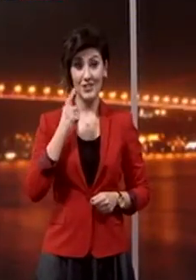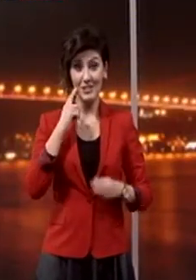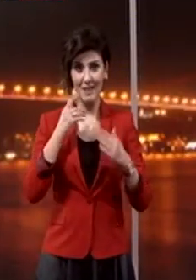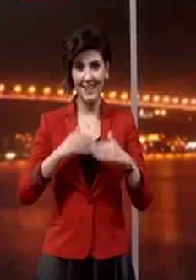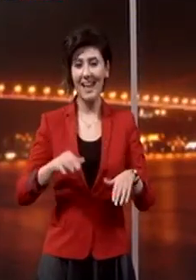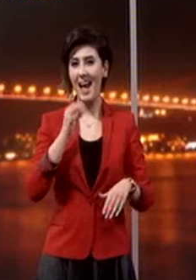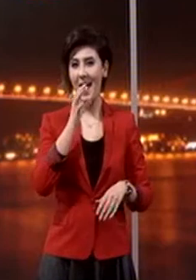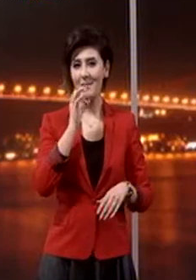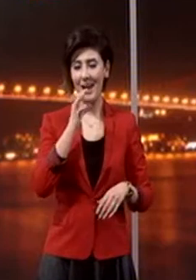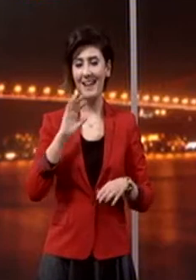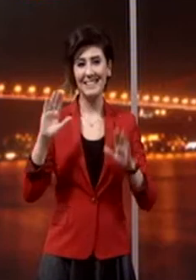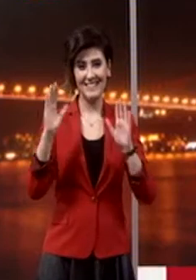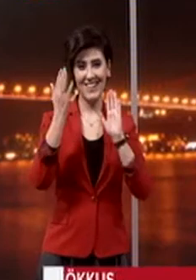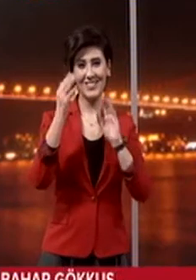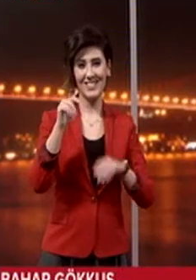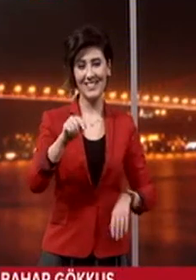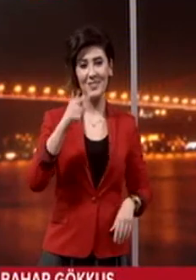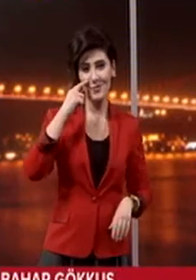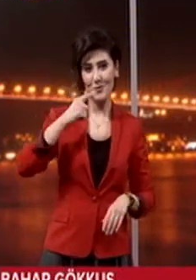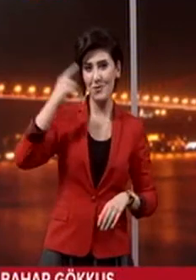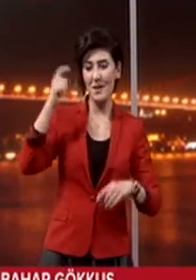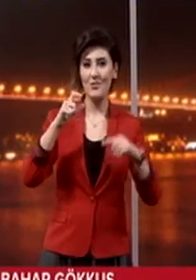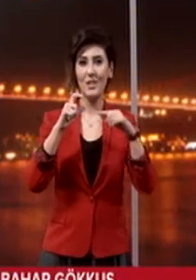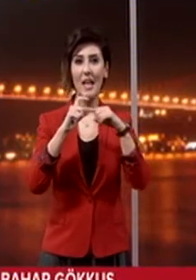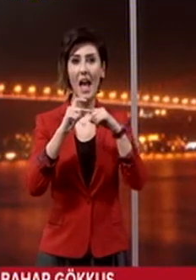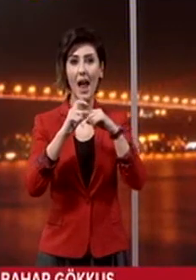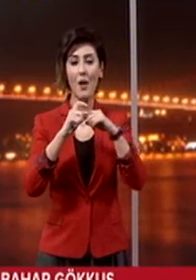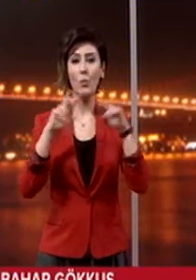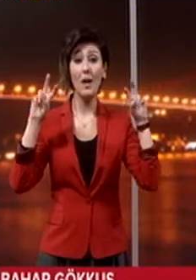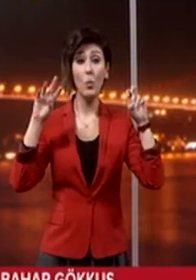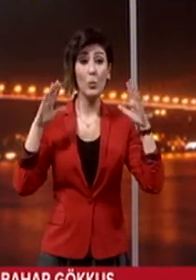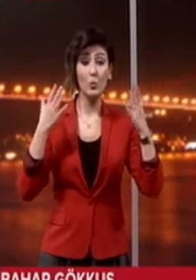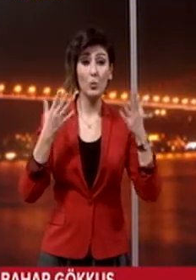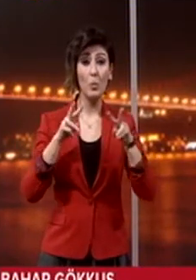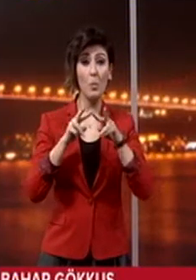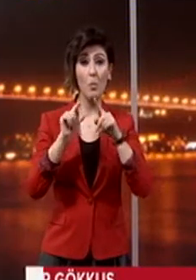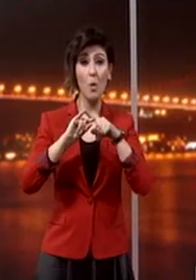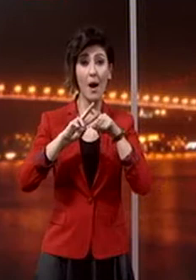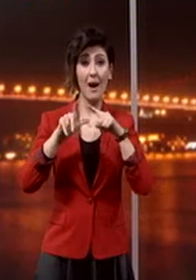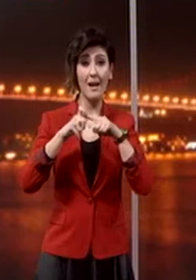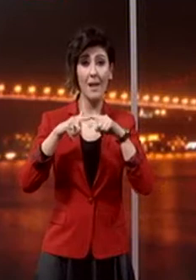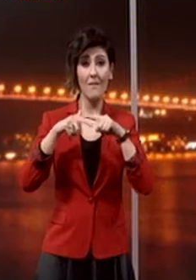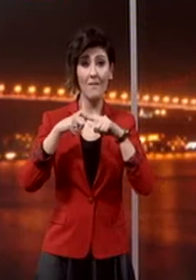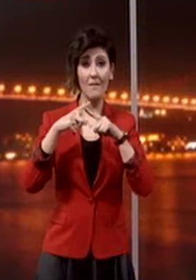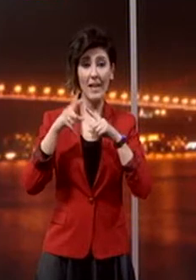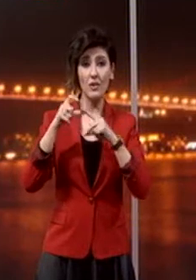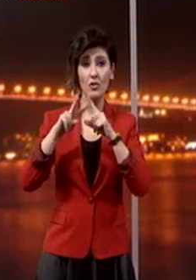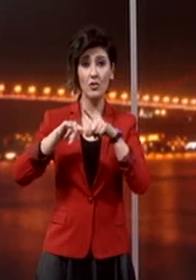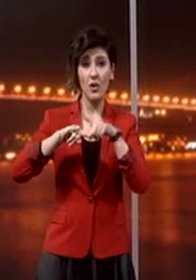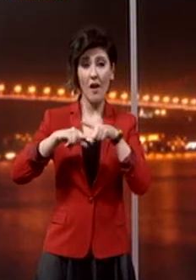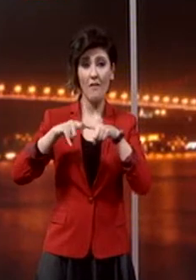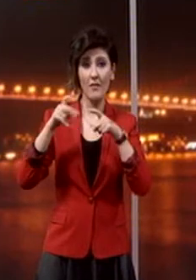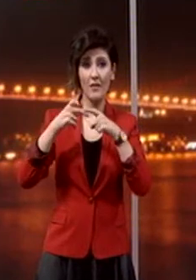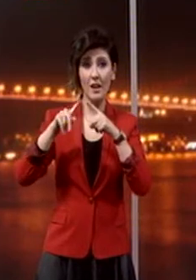İşitme Engelliler Haber Bülteni ile karşınızdayız. Cumhurbaşkanı Recep Tayyip Erdoğan'ın gündeminde muhalefetin Şah-Fırat operasyonuna